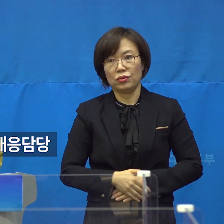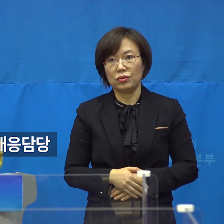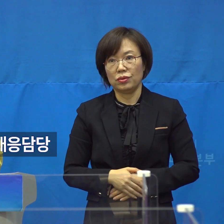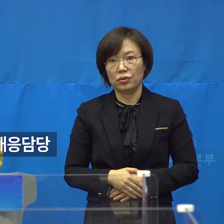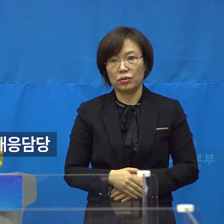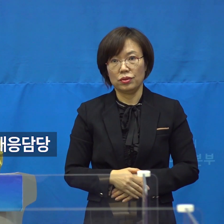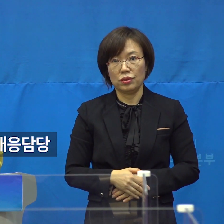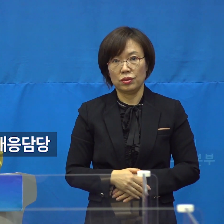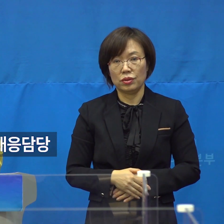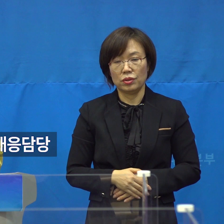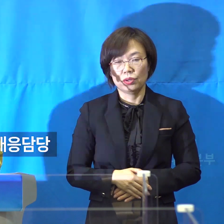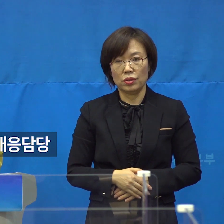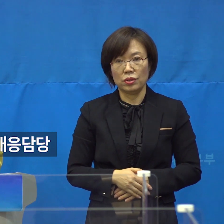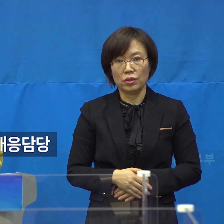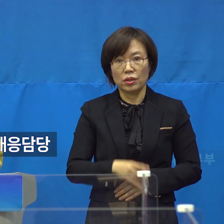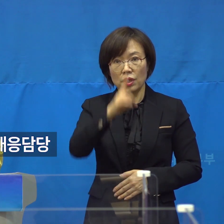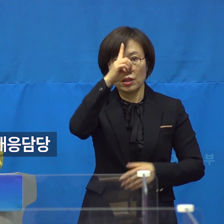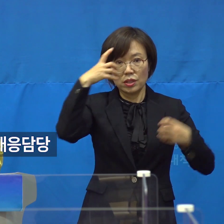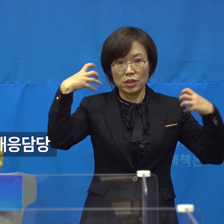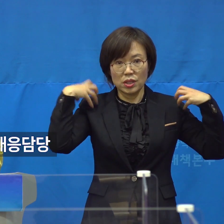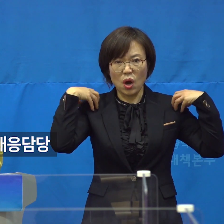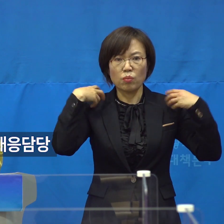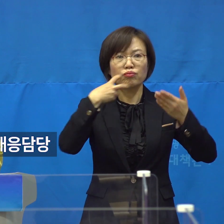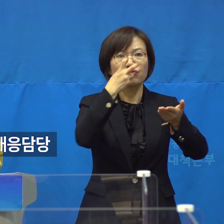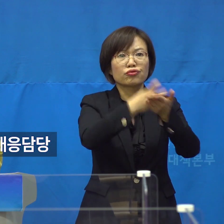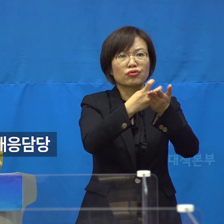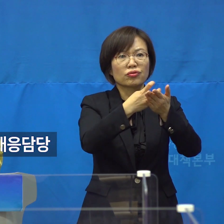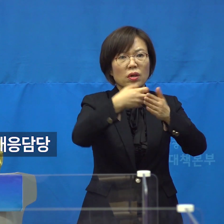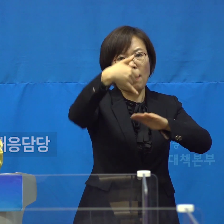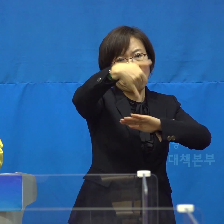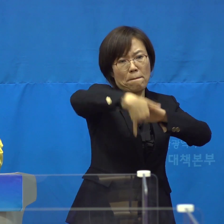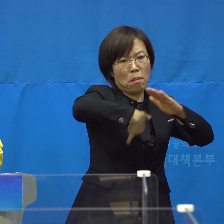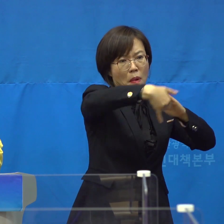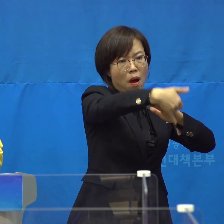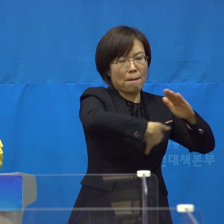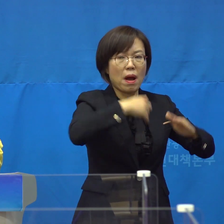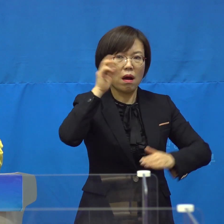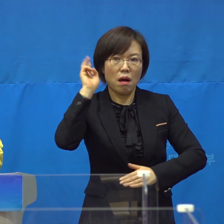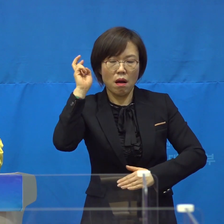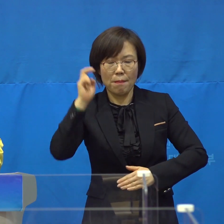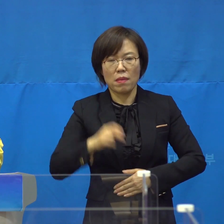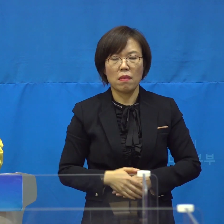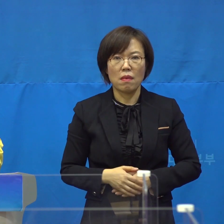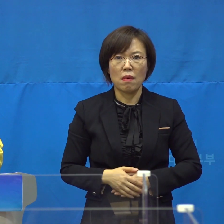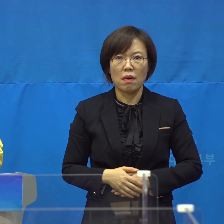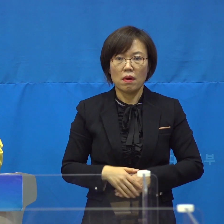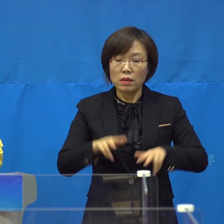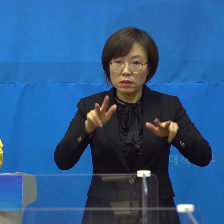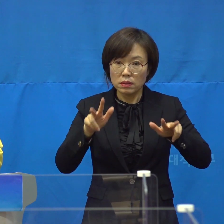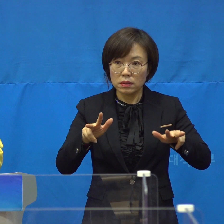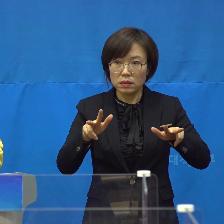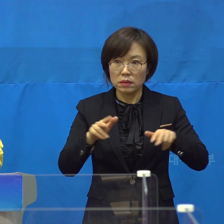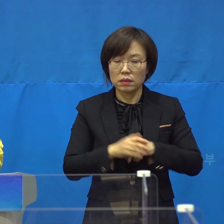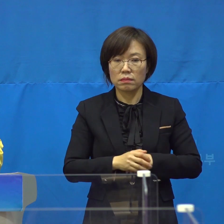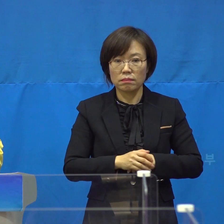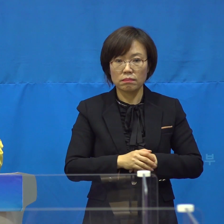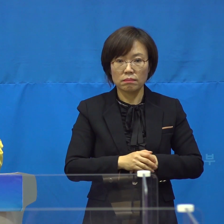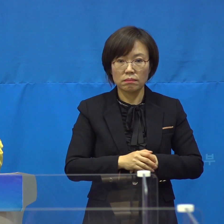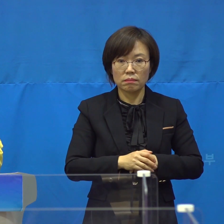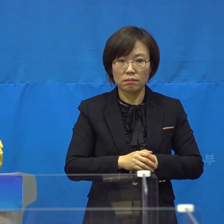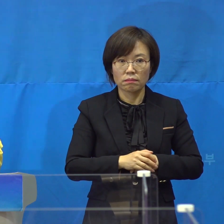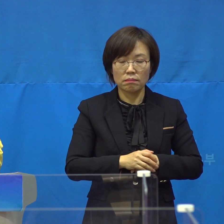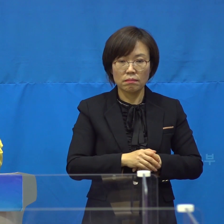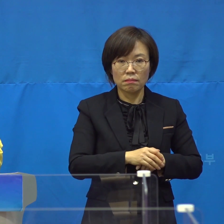있는데 조만간에 그 정부 방침이 내려올 예정입니다. 그리고 지금 현재는 각계